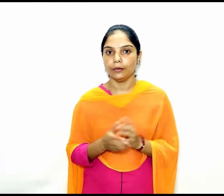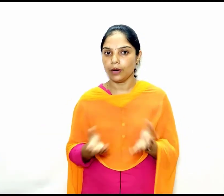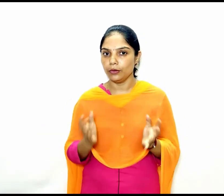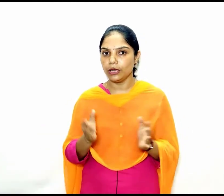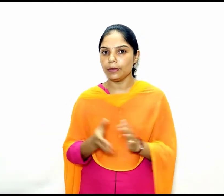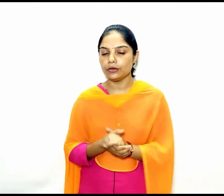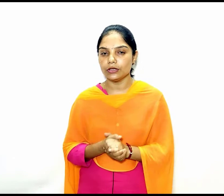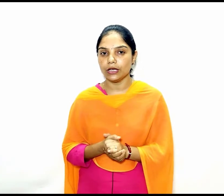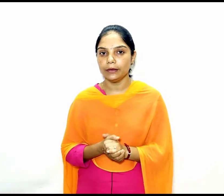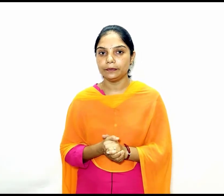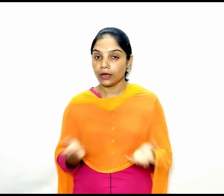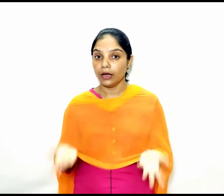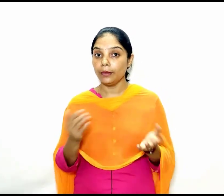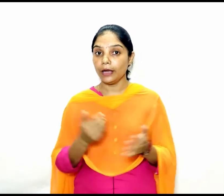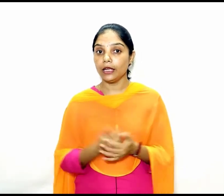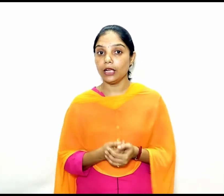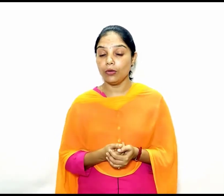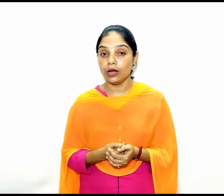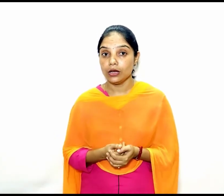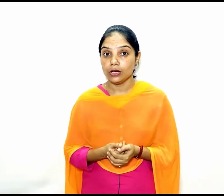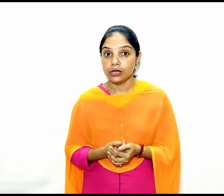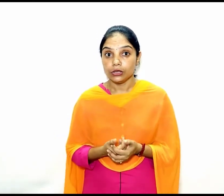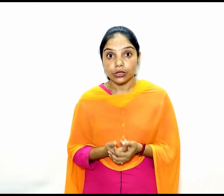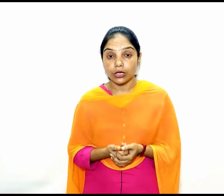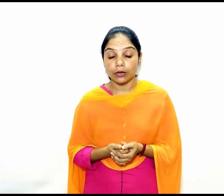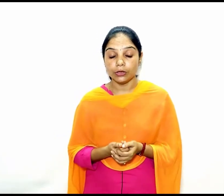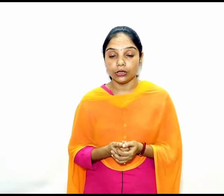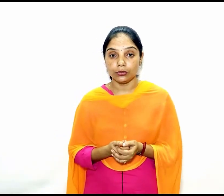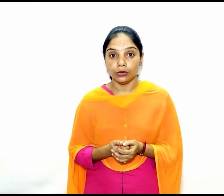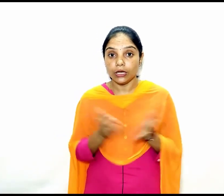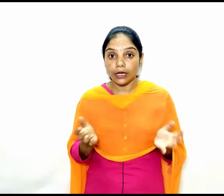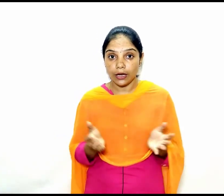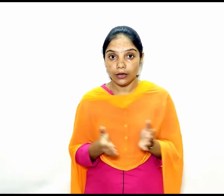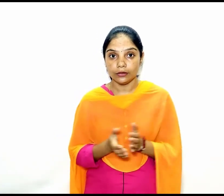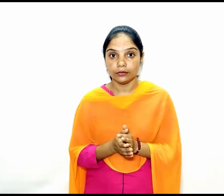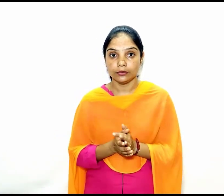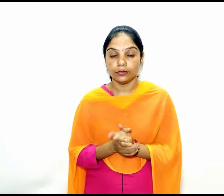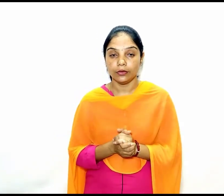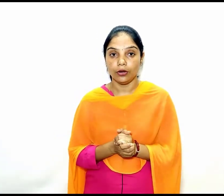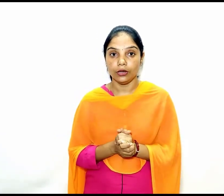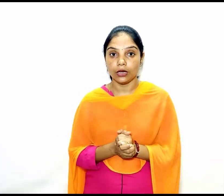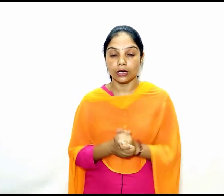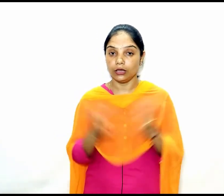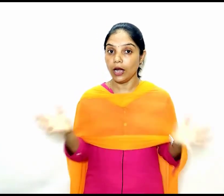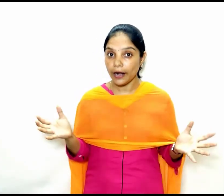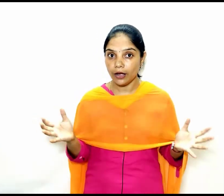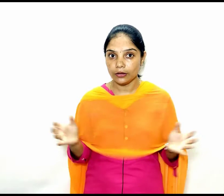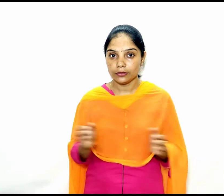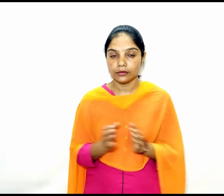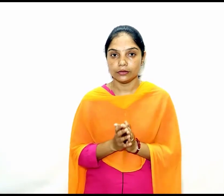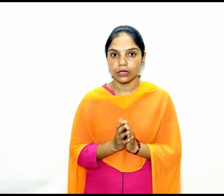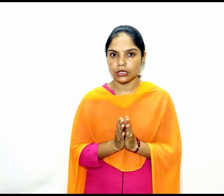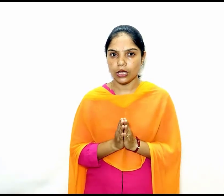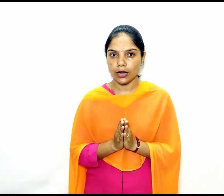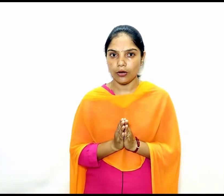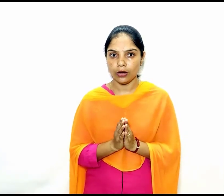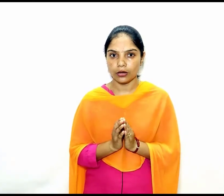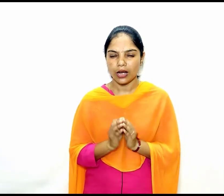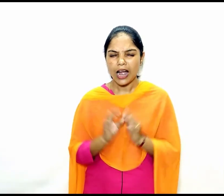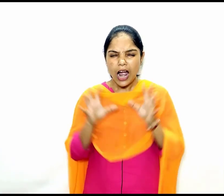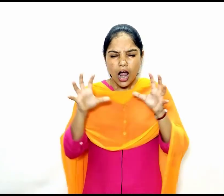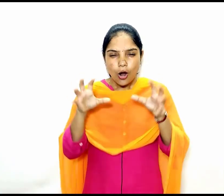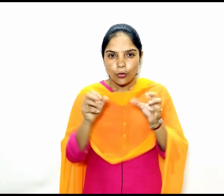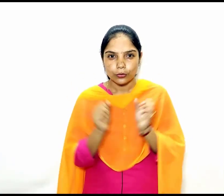ही भालू ने भी सोचा। अब आगे क्या हुआ? शेर का बच्चा तो डर गया और डर कर दहाड़ा। कैसे दहाड़ा